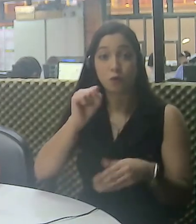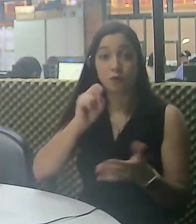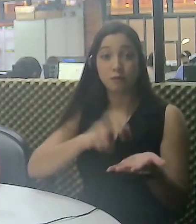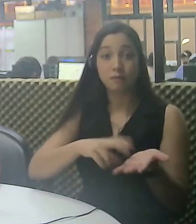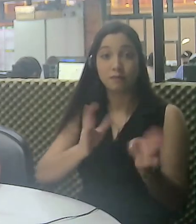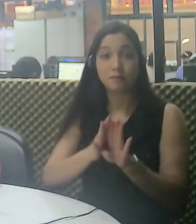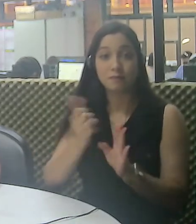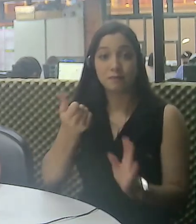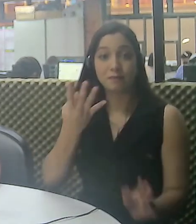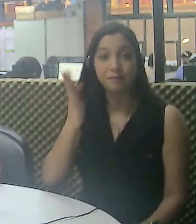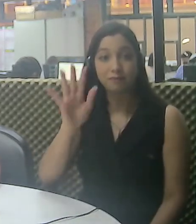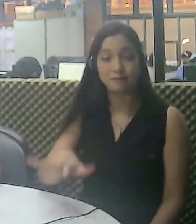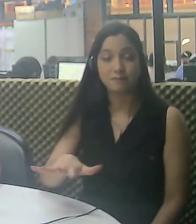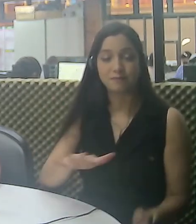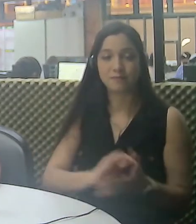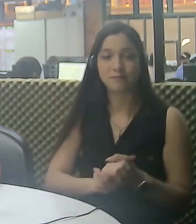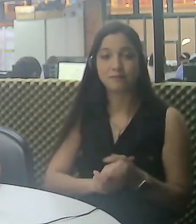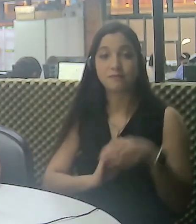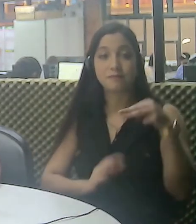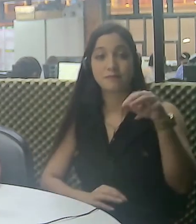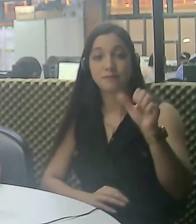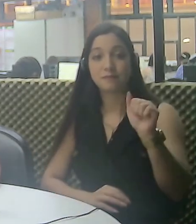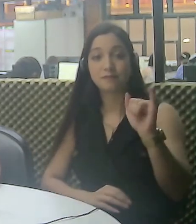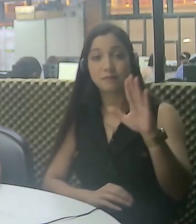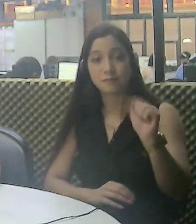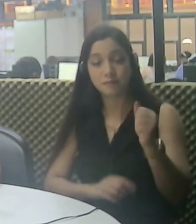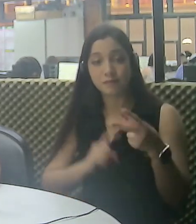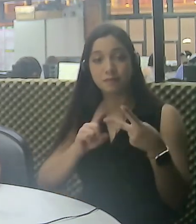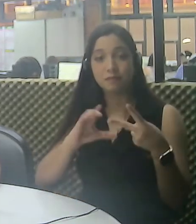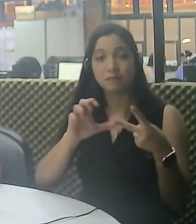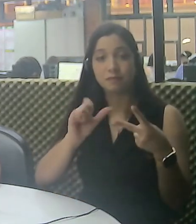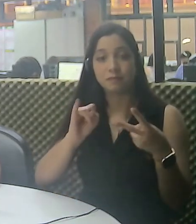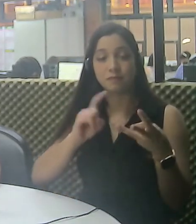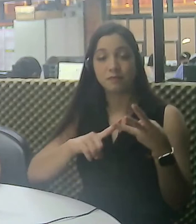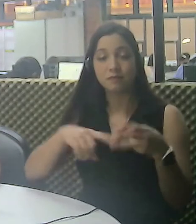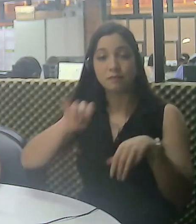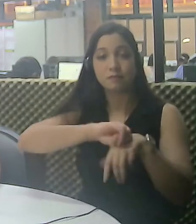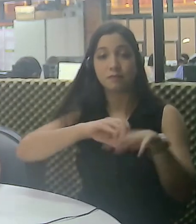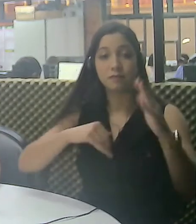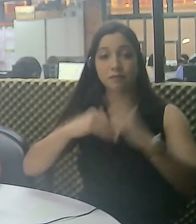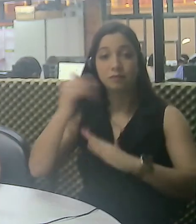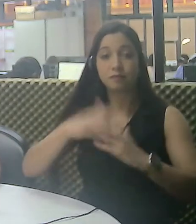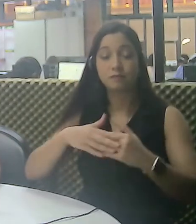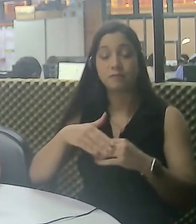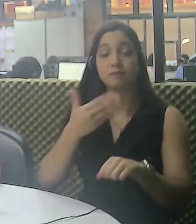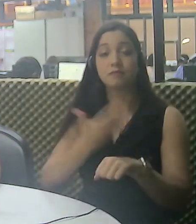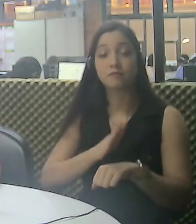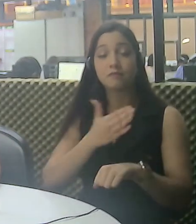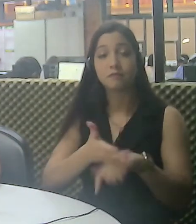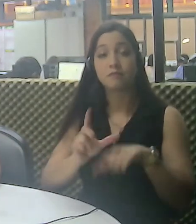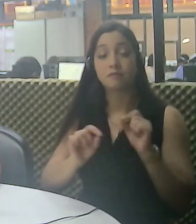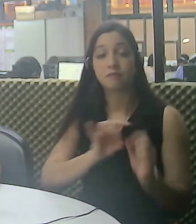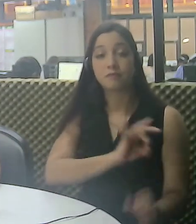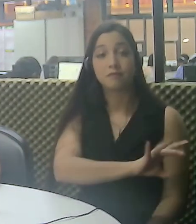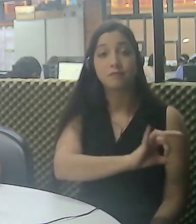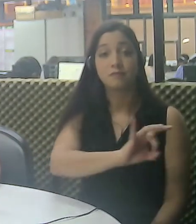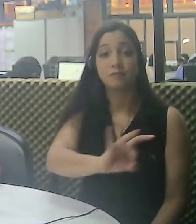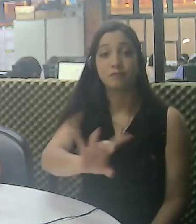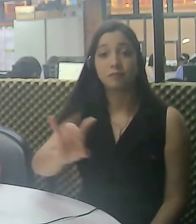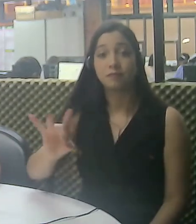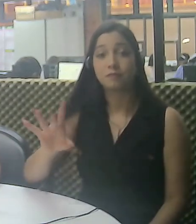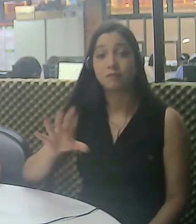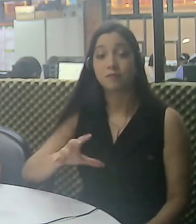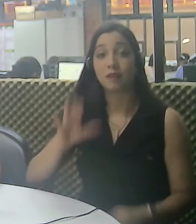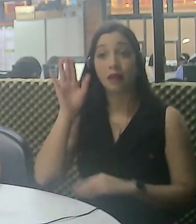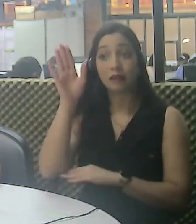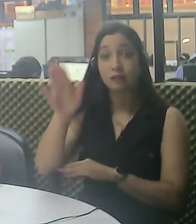às 14h. Nos NAICAS, CEAIS e centros profissionalizantes, as atividades de cada unidade no turno